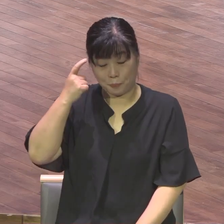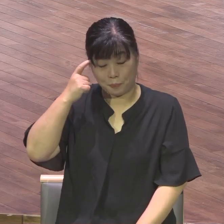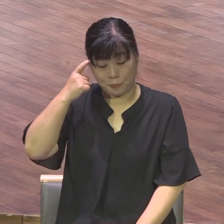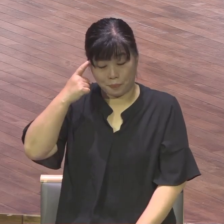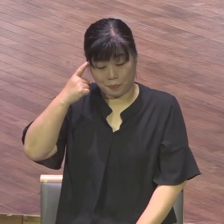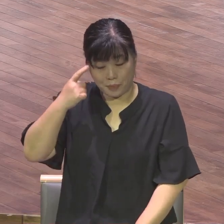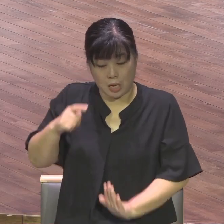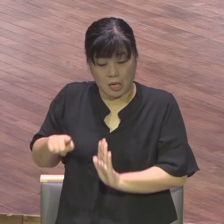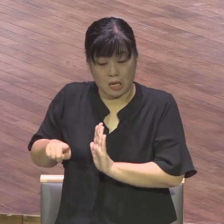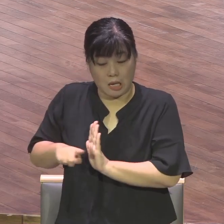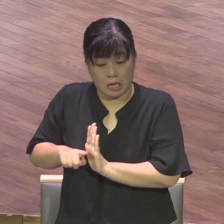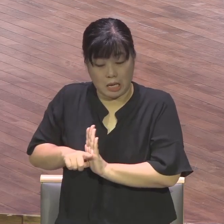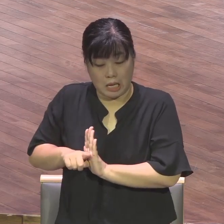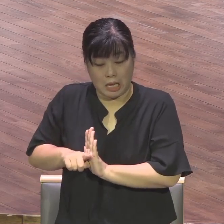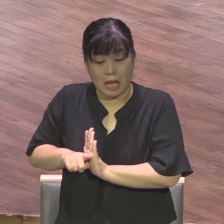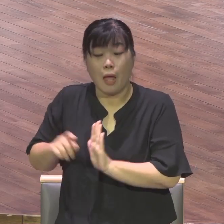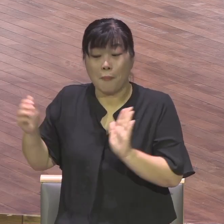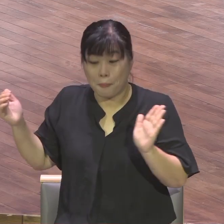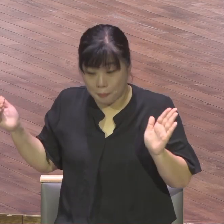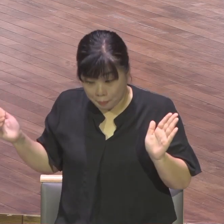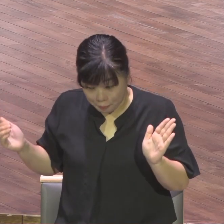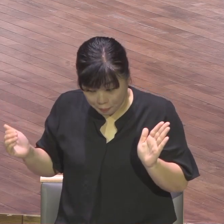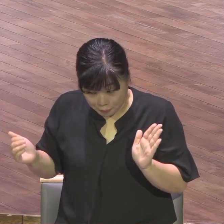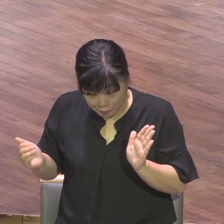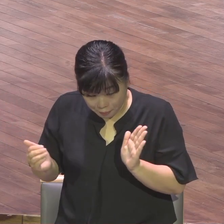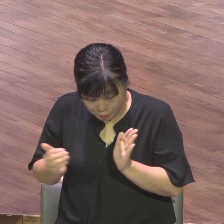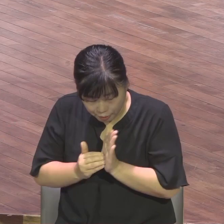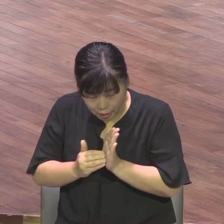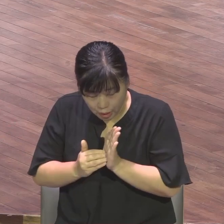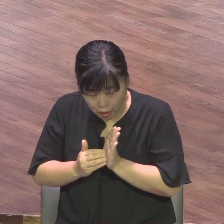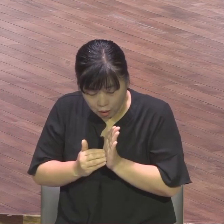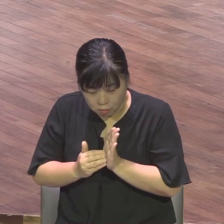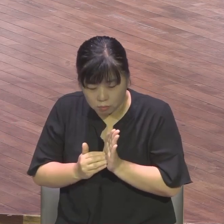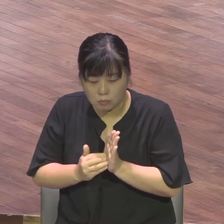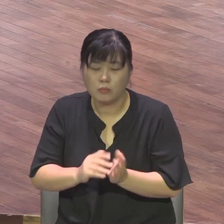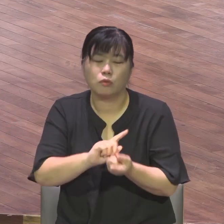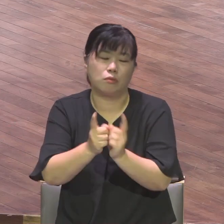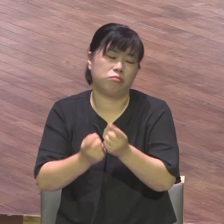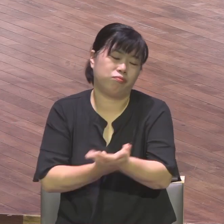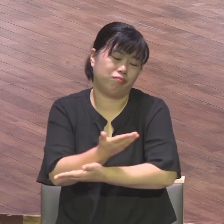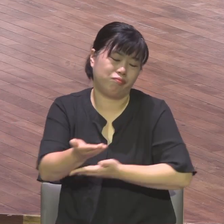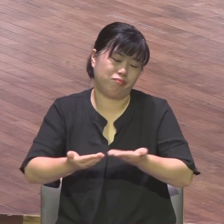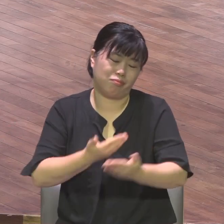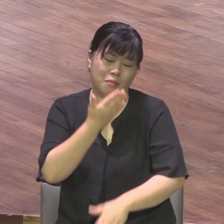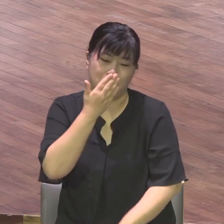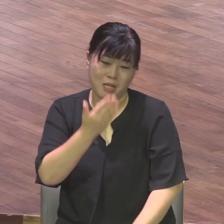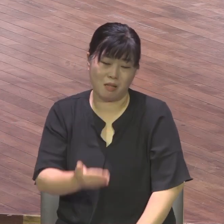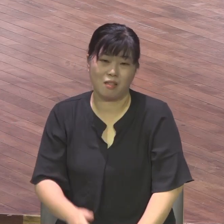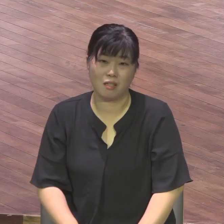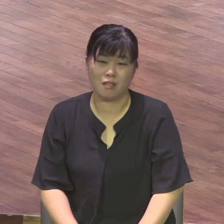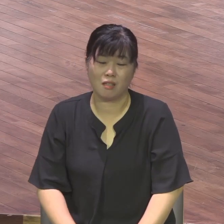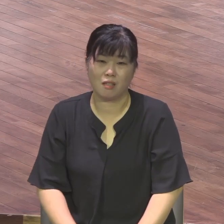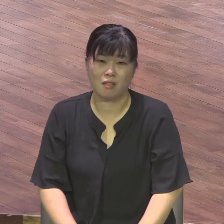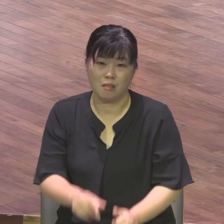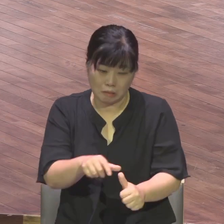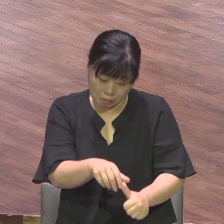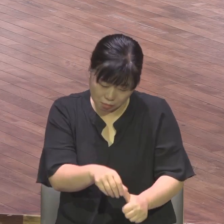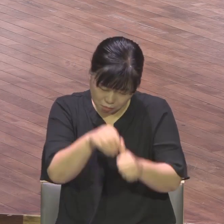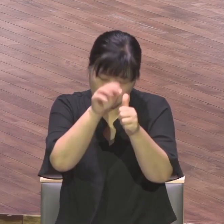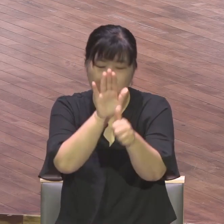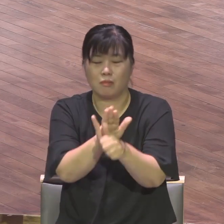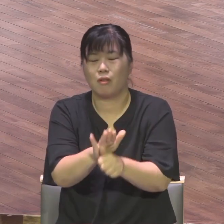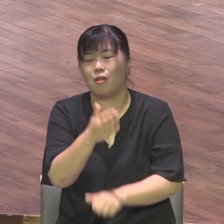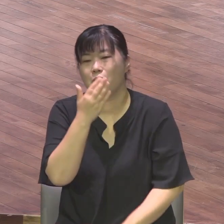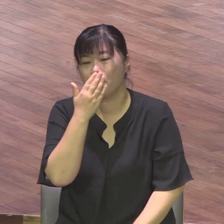삶에 마찬가지입니다. 편견 내려놓고 살리는 시각으로 바라보세요. 긍정적